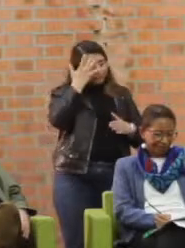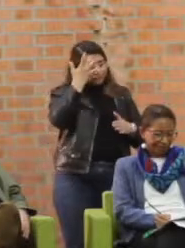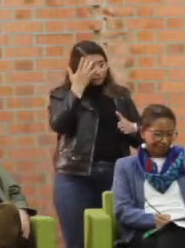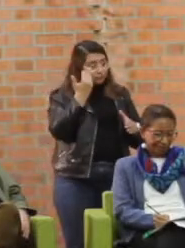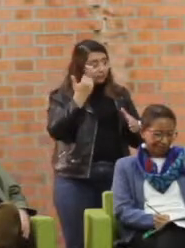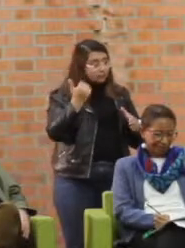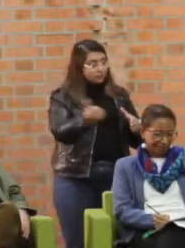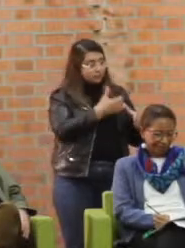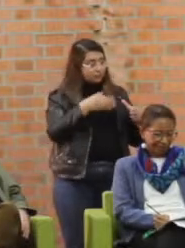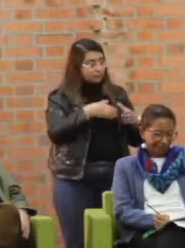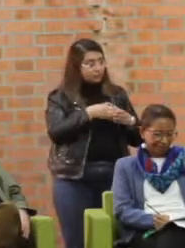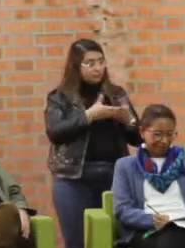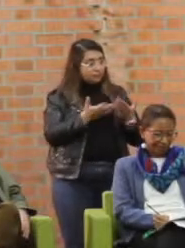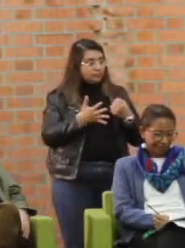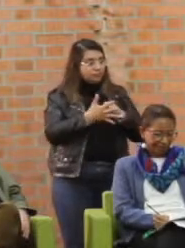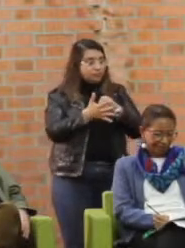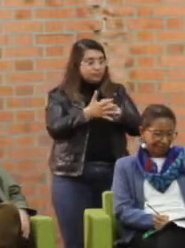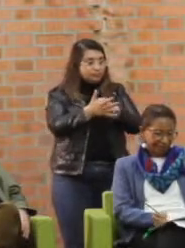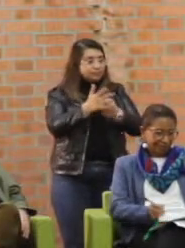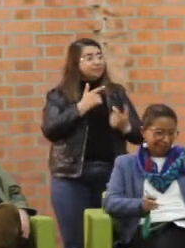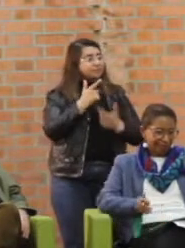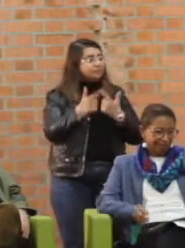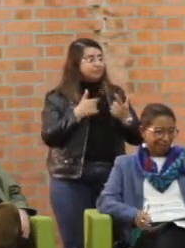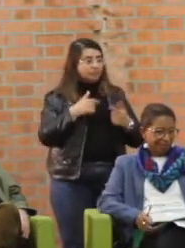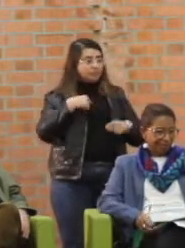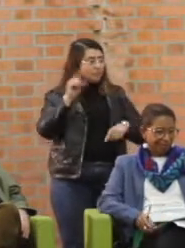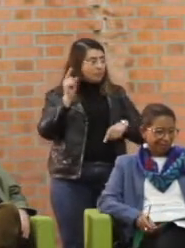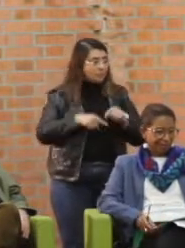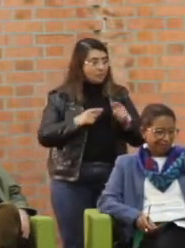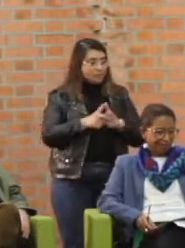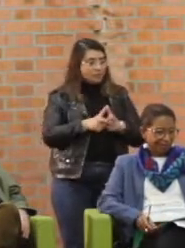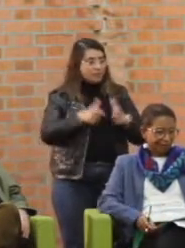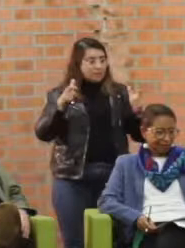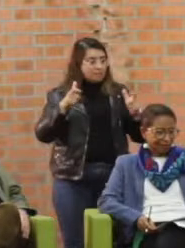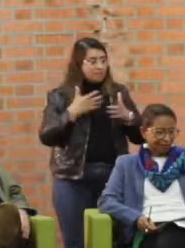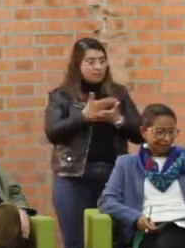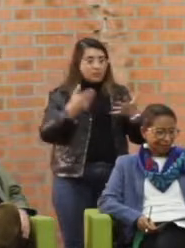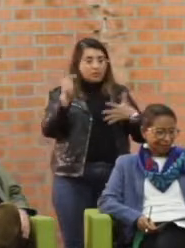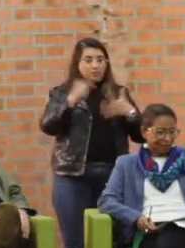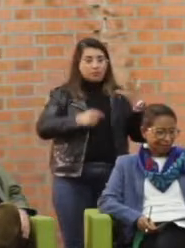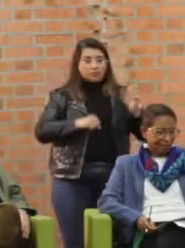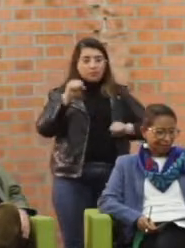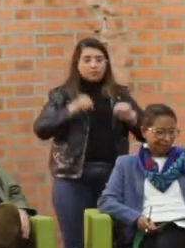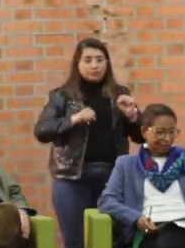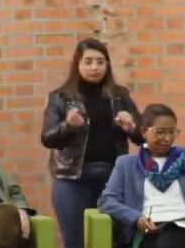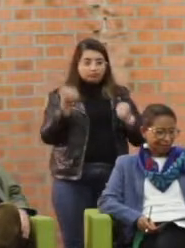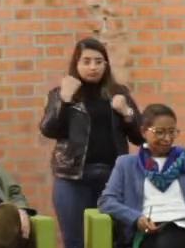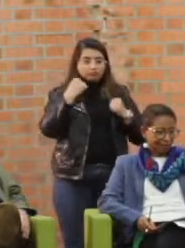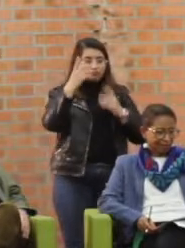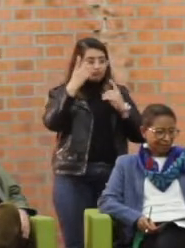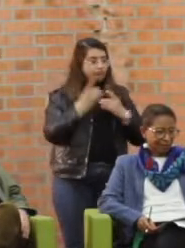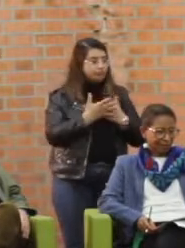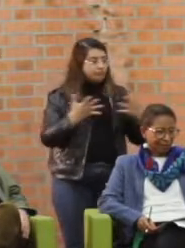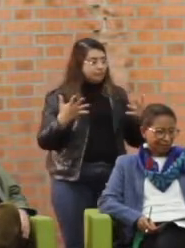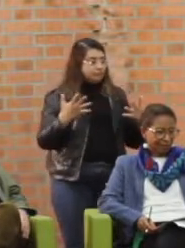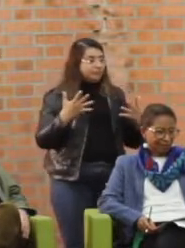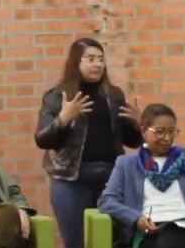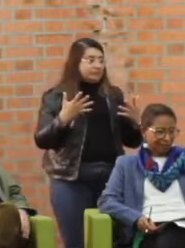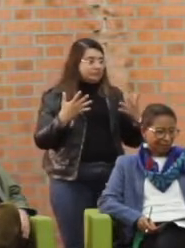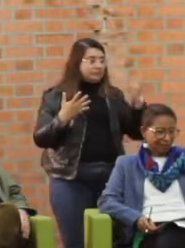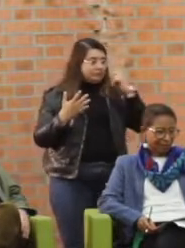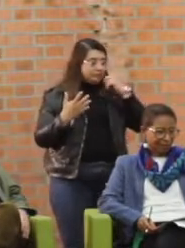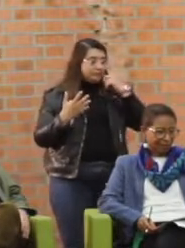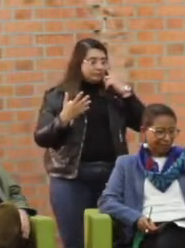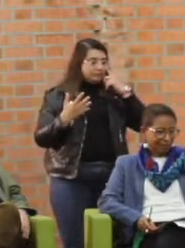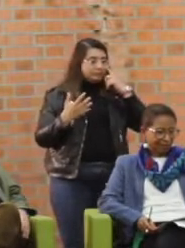hayan alcanzado la total igualdad sino por el aumento de la posibilidad de que esto pueda lograrse es un ataque preventivo